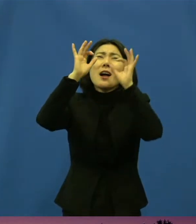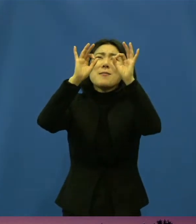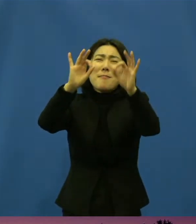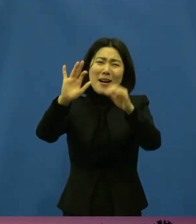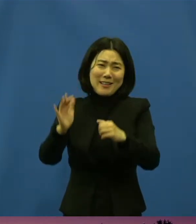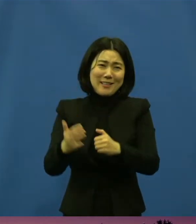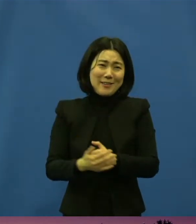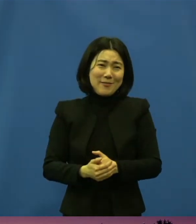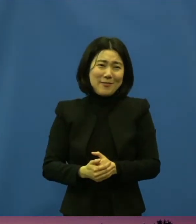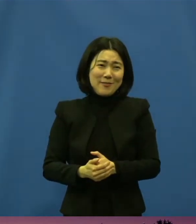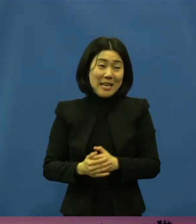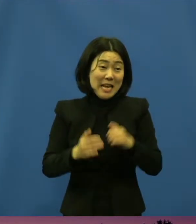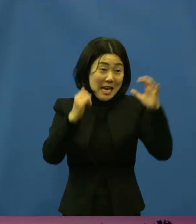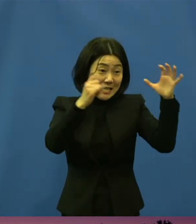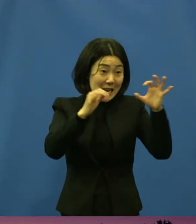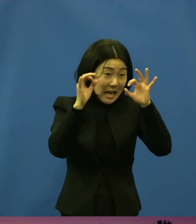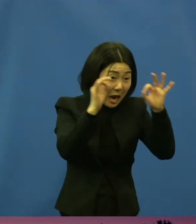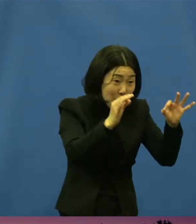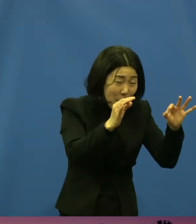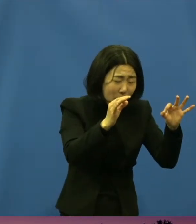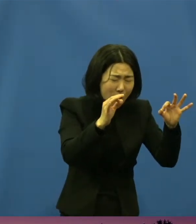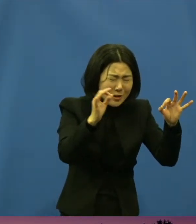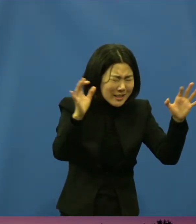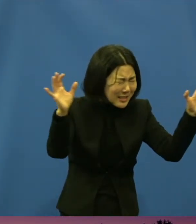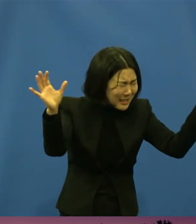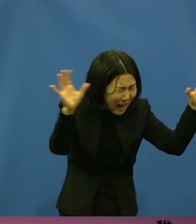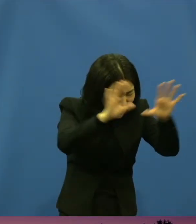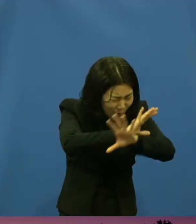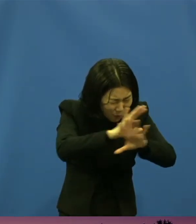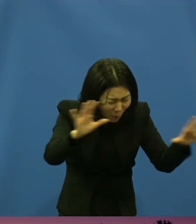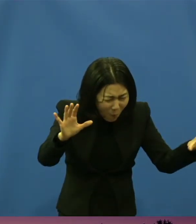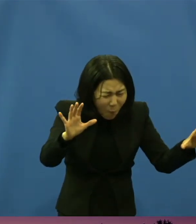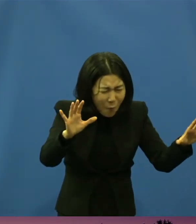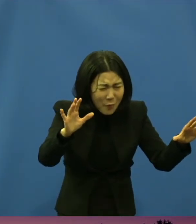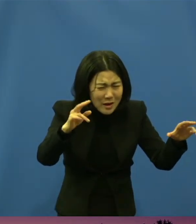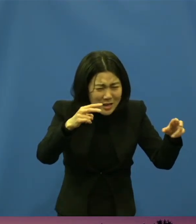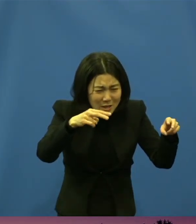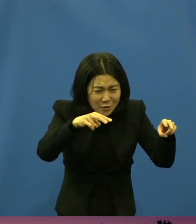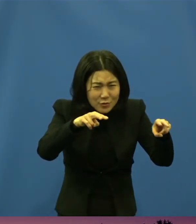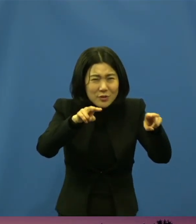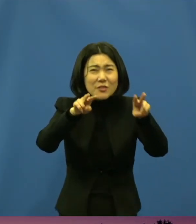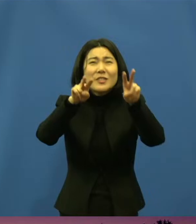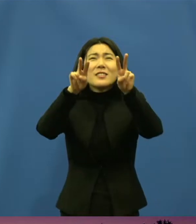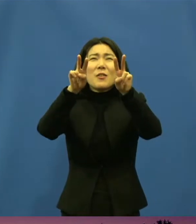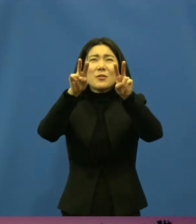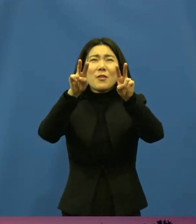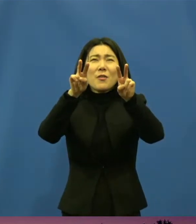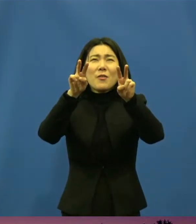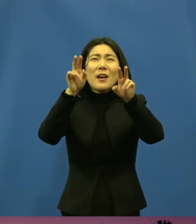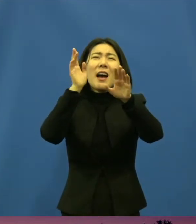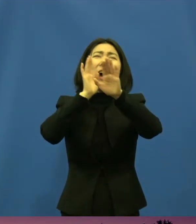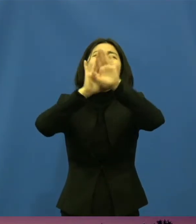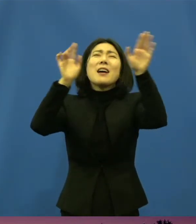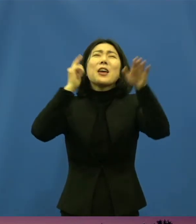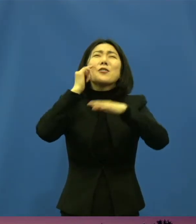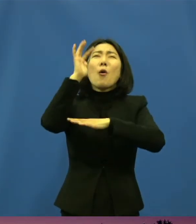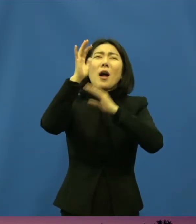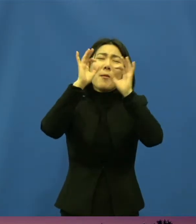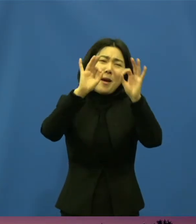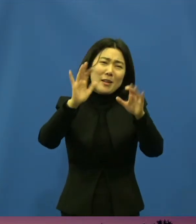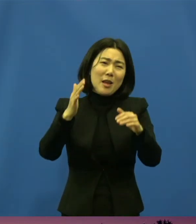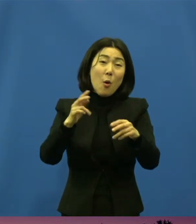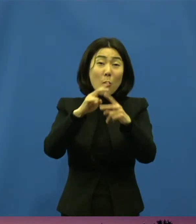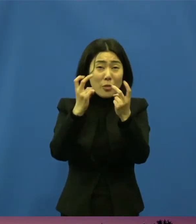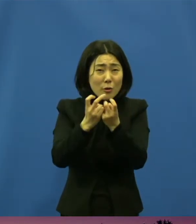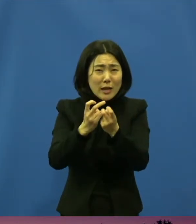그것은 우리의 힘으로 될 수 있는 게 아니죠. 성령께서 우리의 마음을, 우리의 눈을 열어주셔서 하늘의 영광을 보는 자가